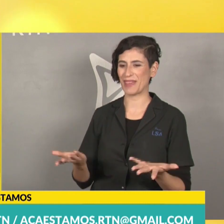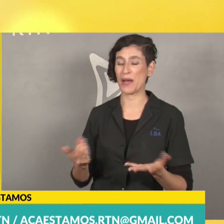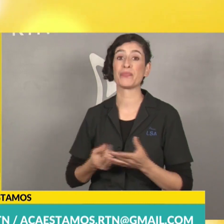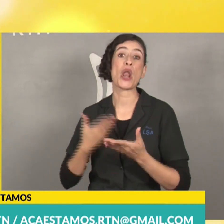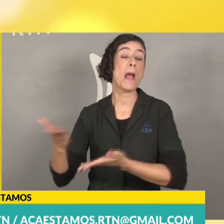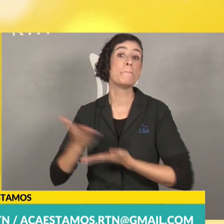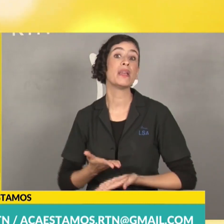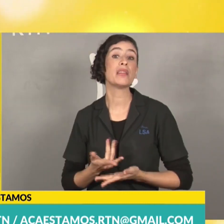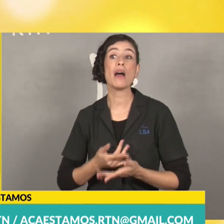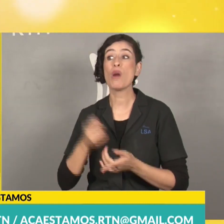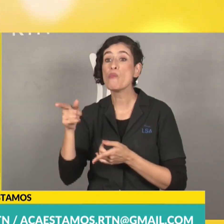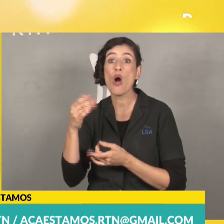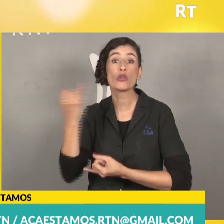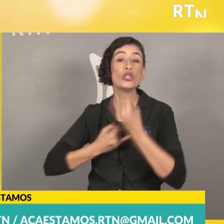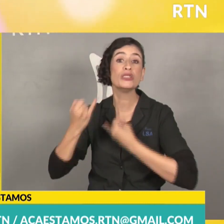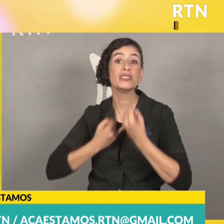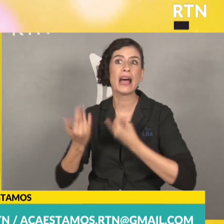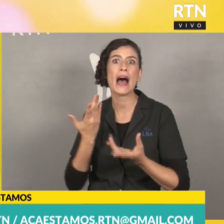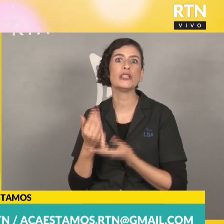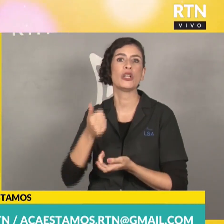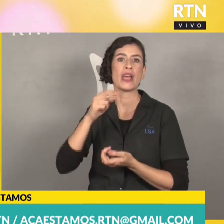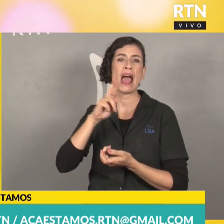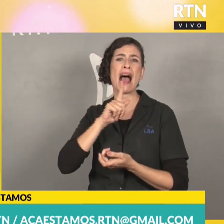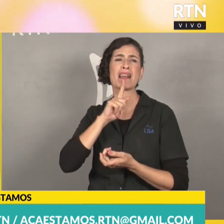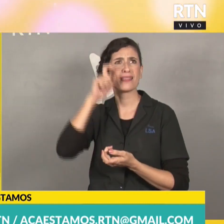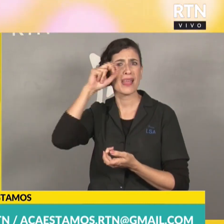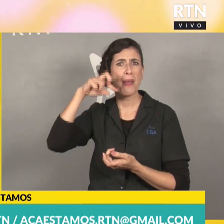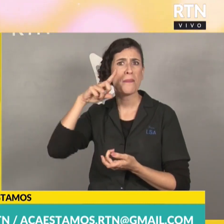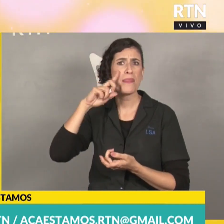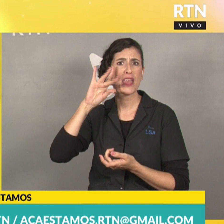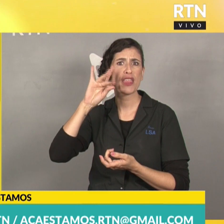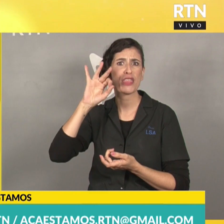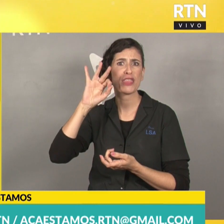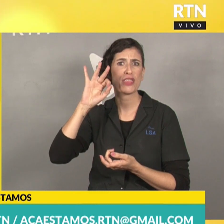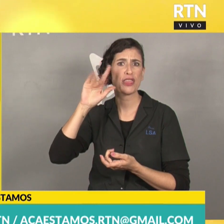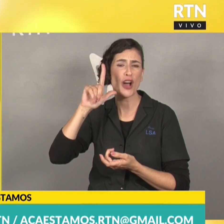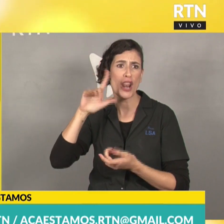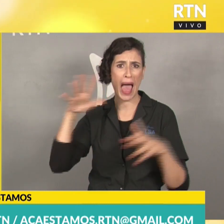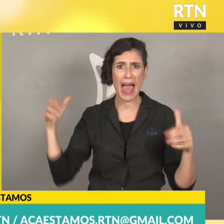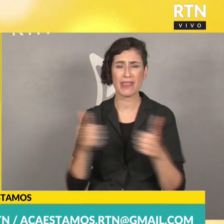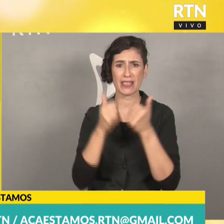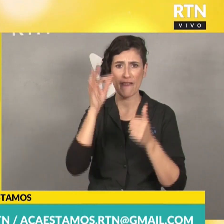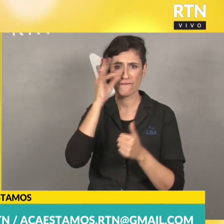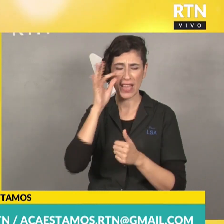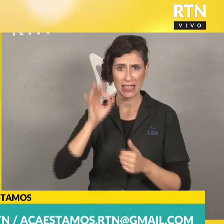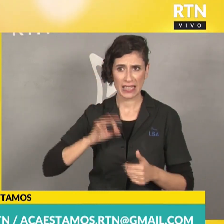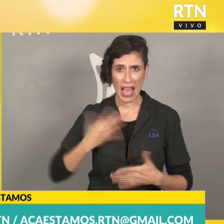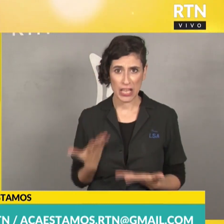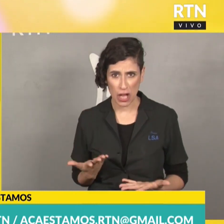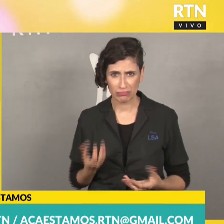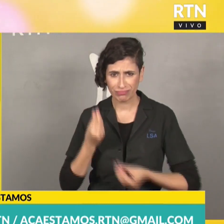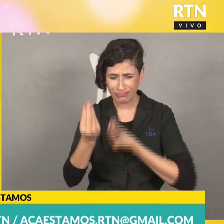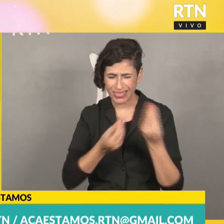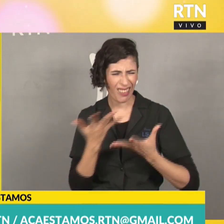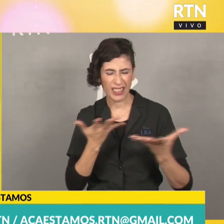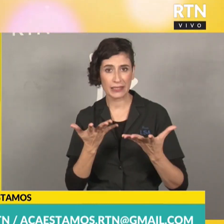queremos hablar de Arte Pidol. Ya cumplió 20 años. 20 años. Y queremos saber qué es Arte Pidol. 20 años y estamos comenzando